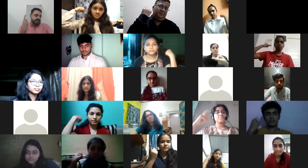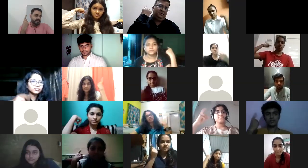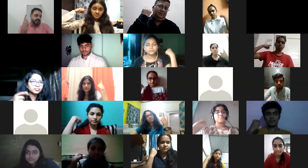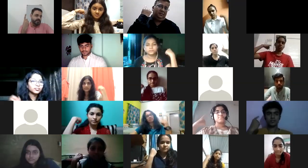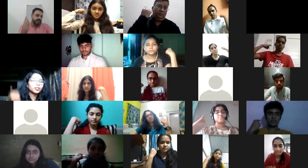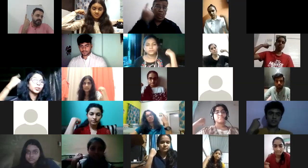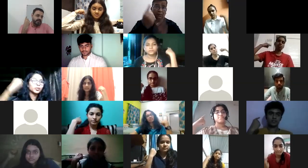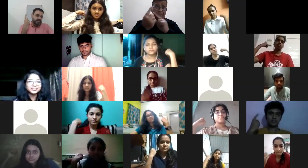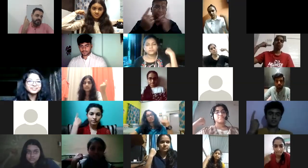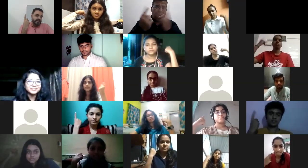वो दिन कल जो चला गया.